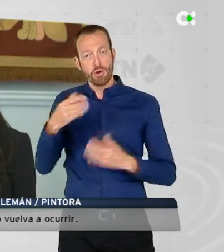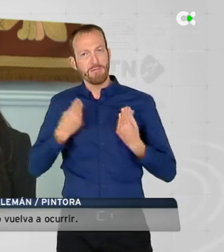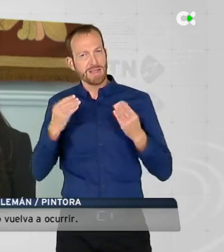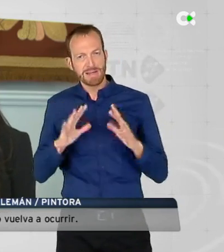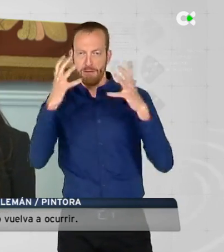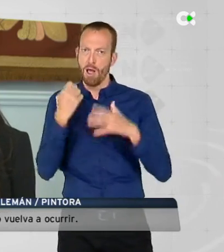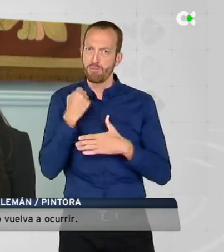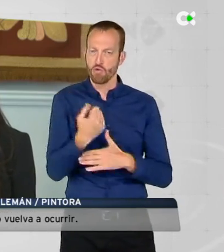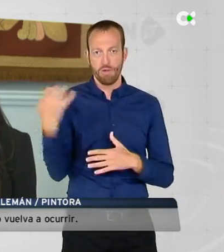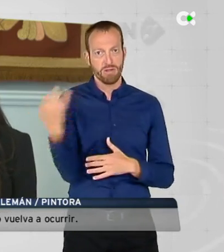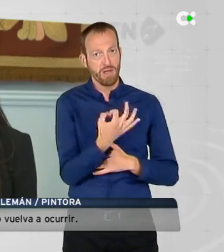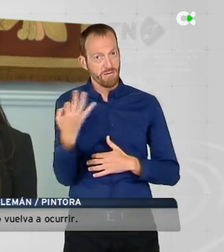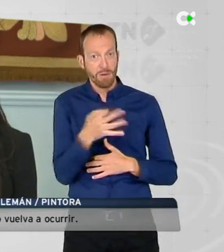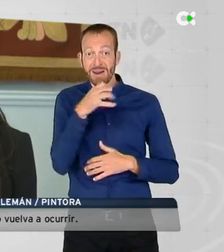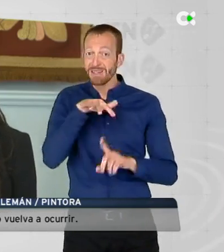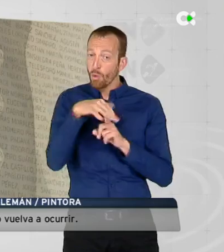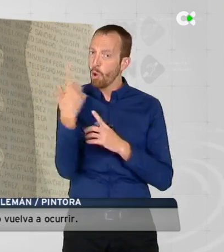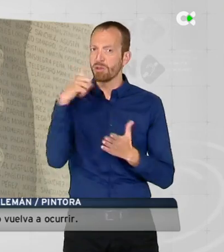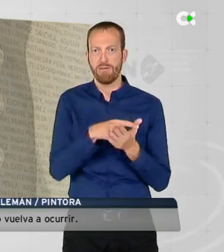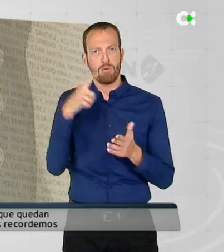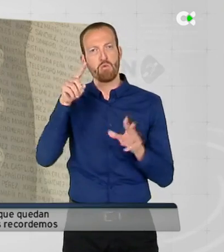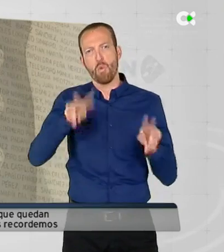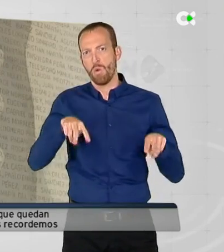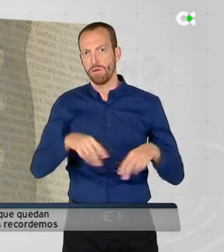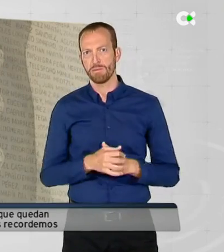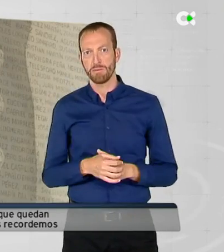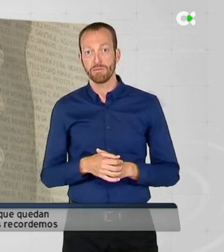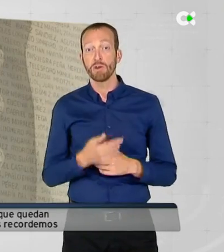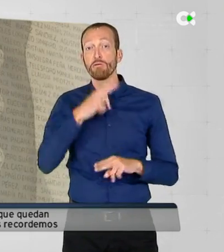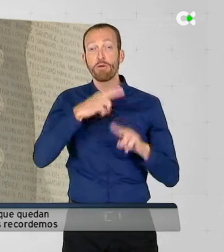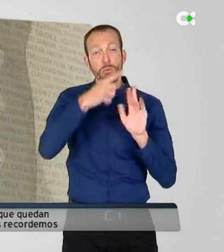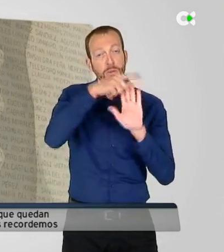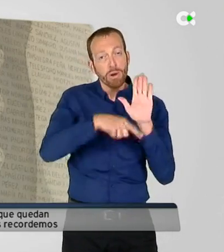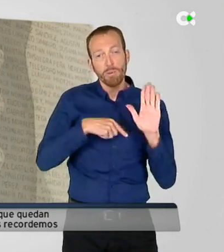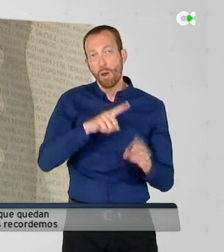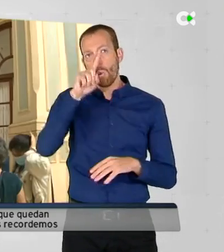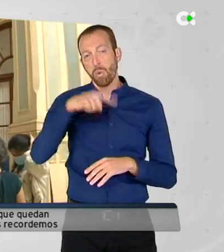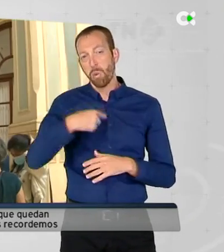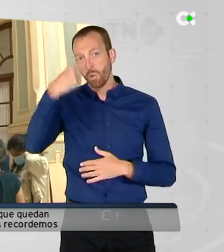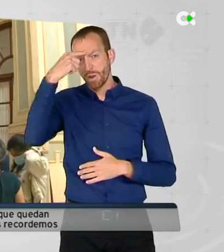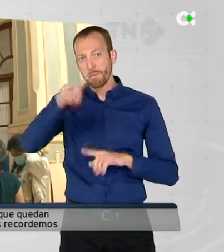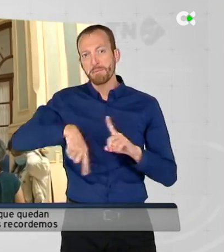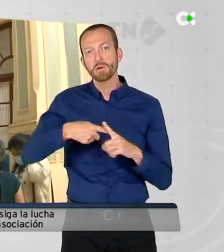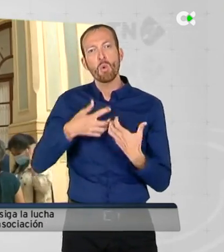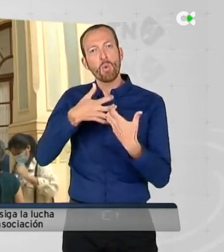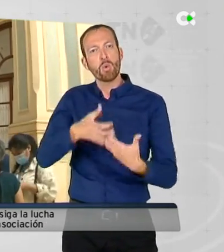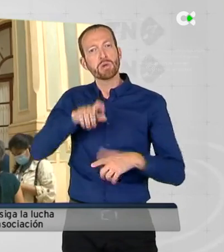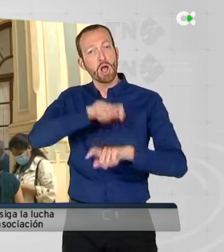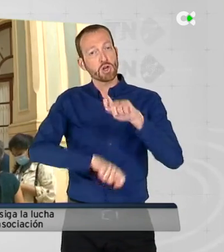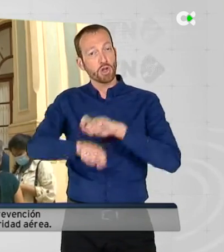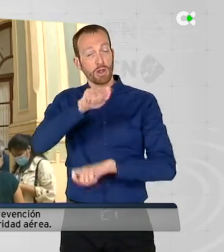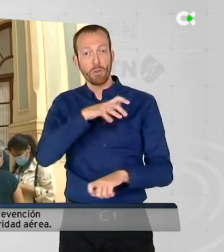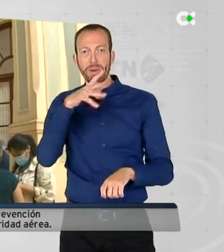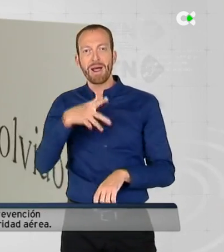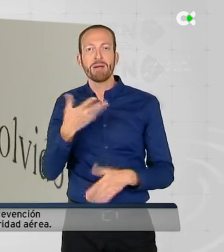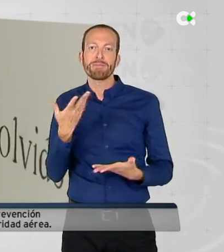quedaron para que esto no vuelva a ocurrir. Nombres que quedan para que lo recordemos y para que siga la lucha de esta asociación por